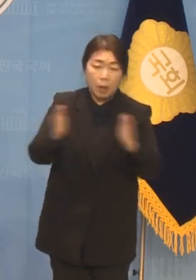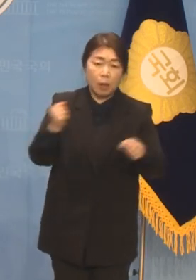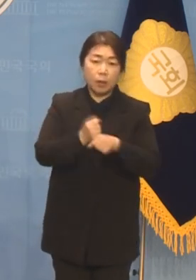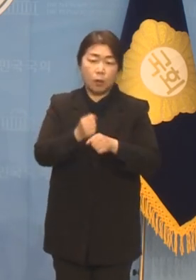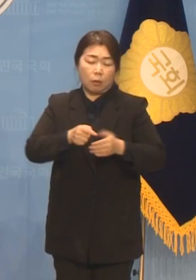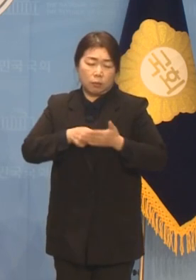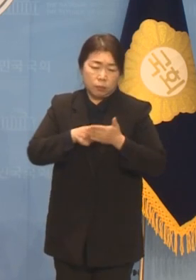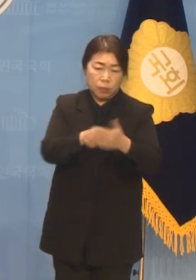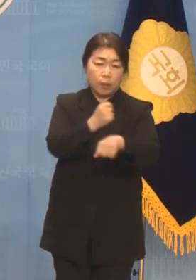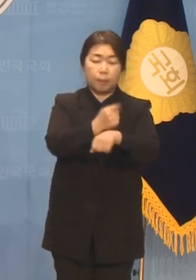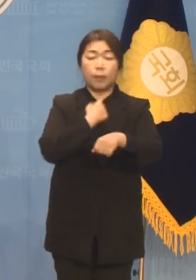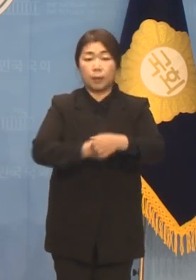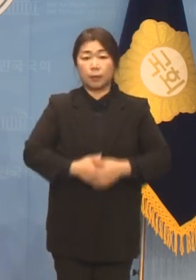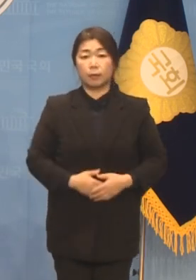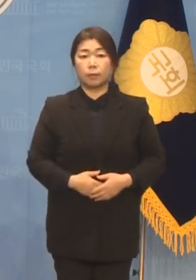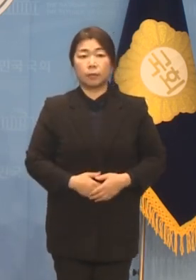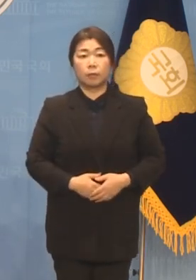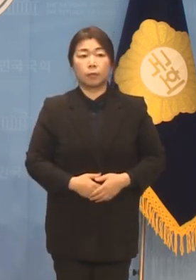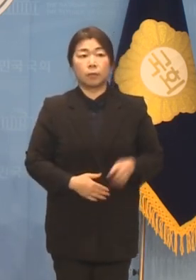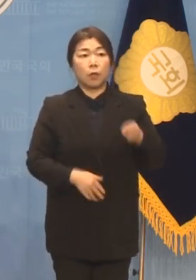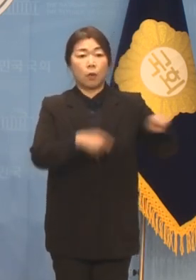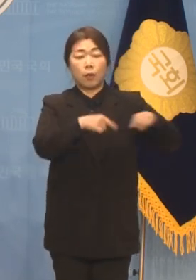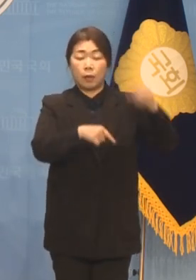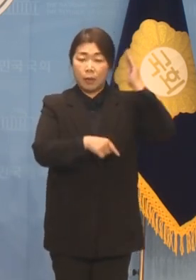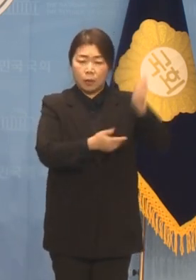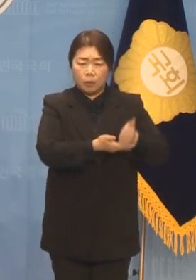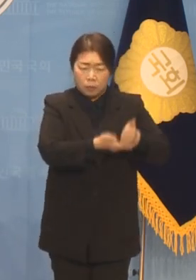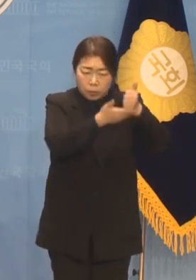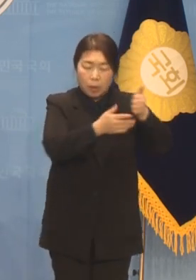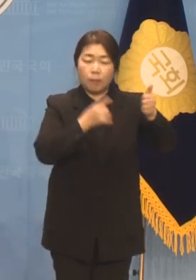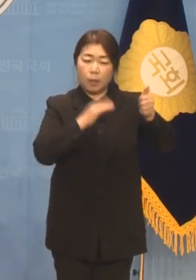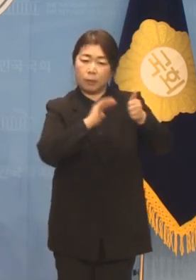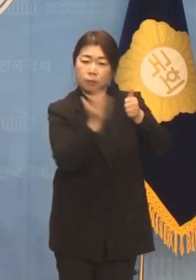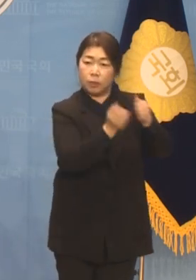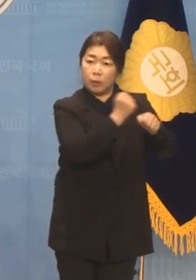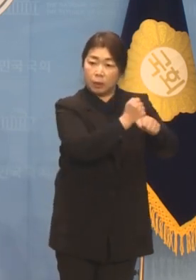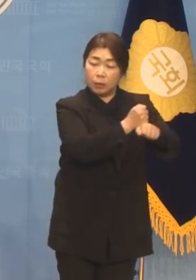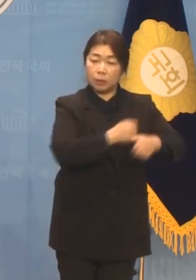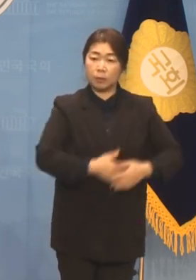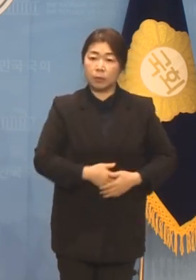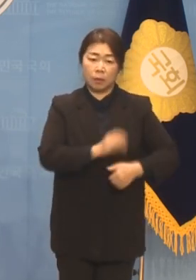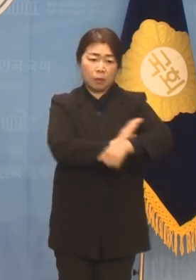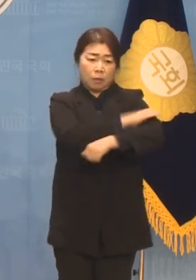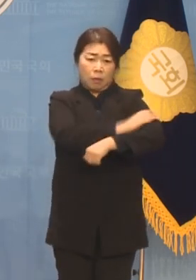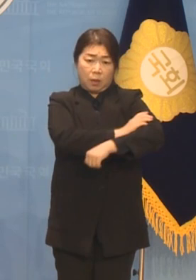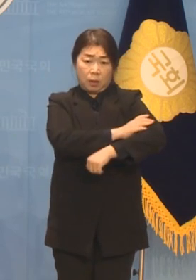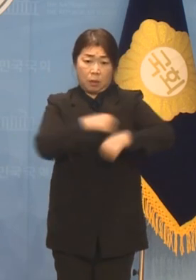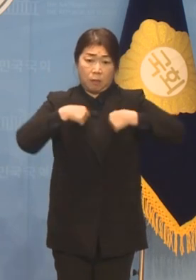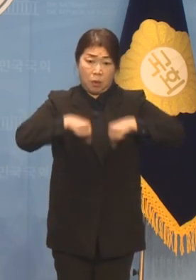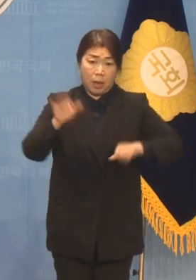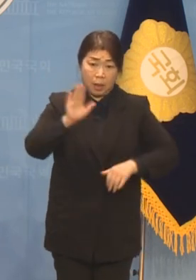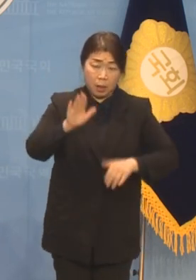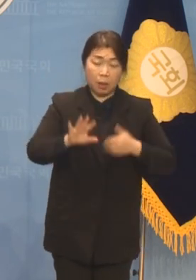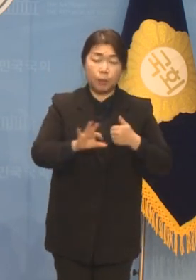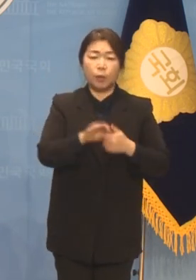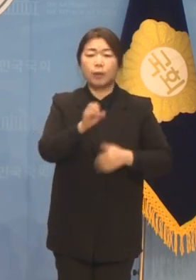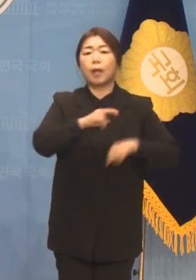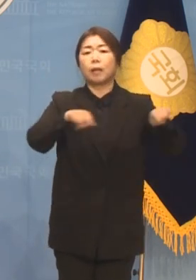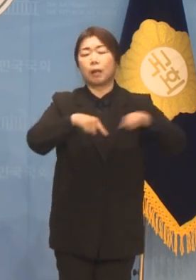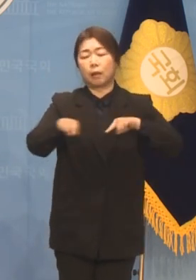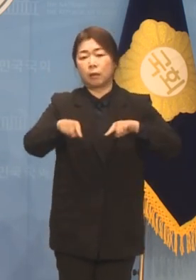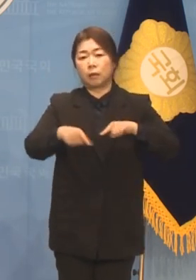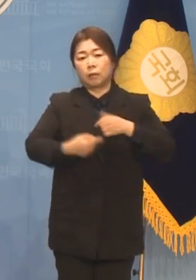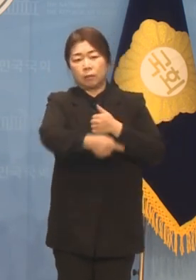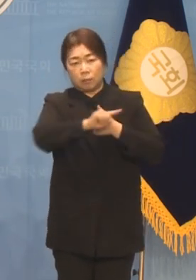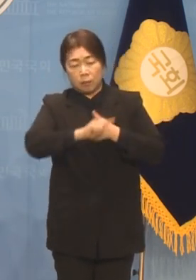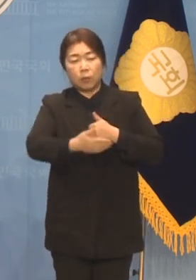여당이 대통령 모시기에 열중하고 혁신의 이름으로 기득권 내려놓기에 실패할 때 야당은 해야 할 일에 협력하고